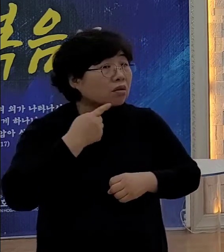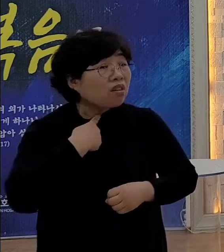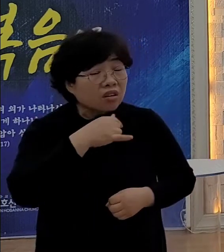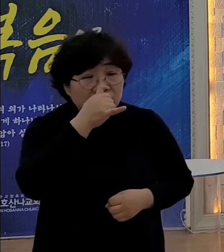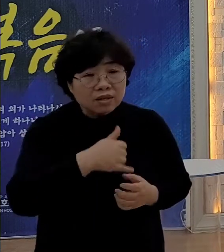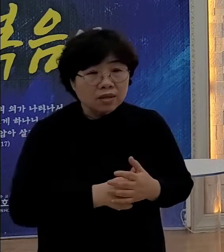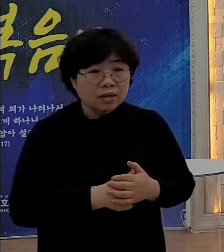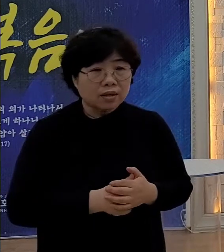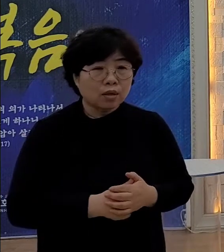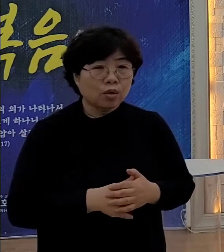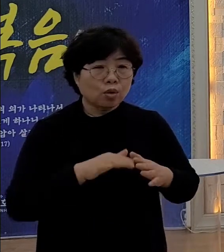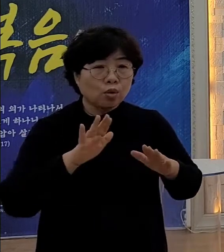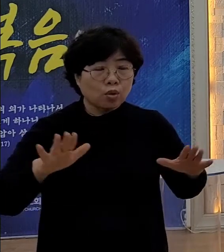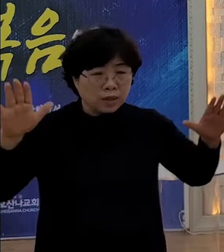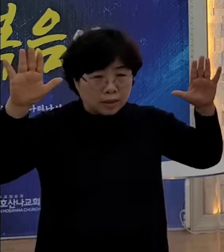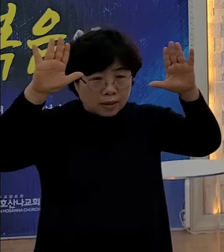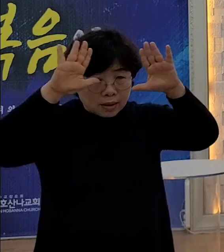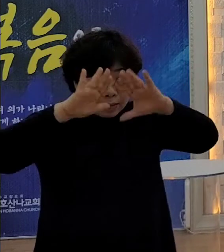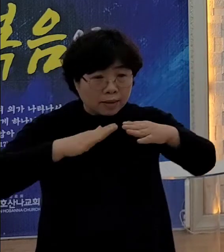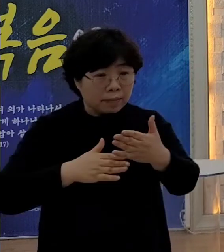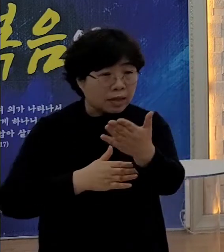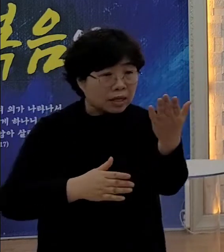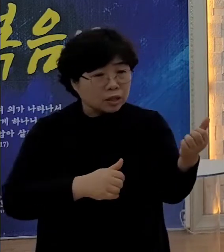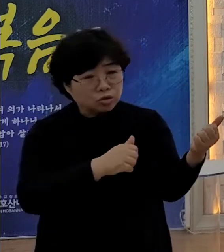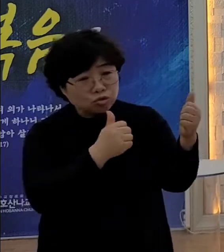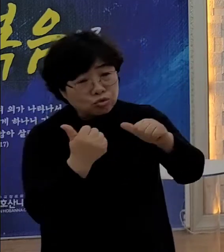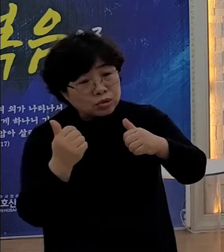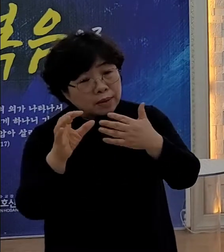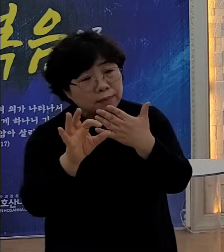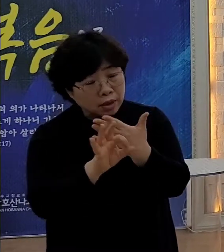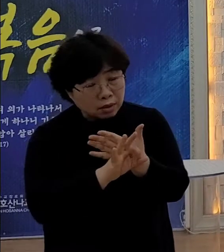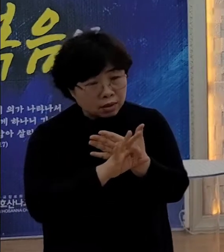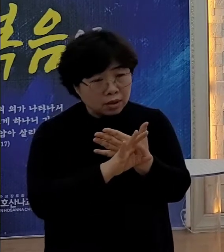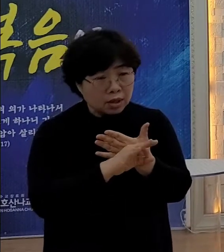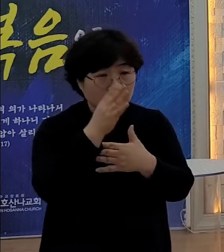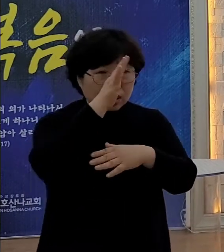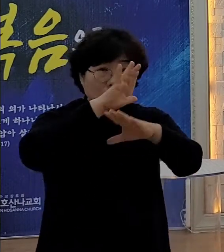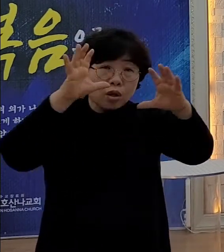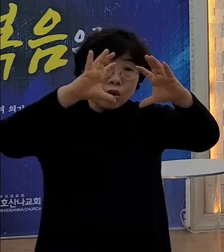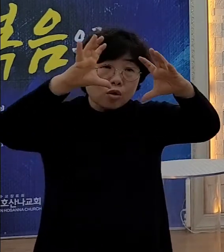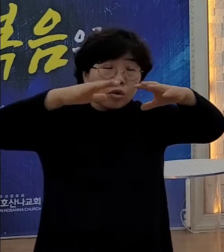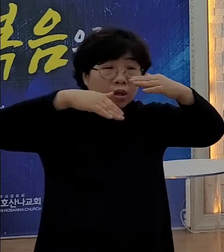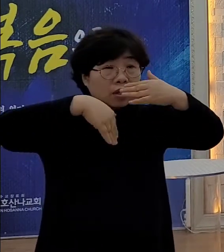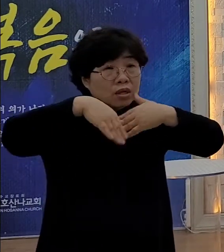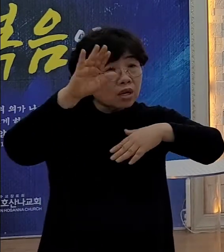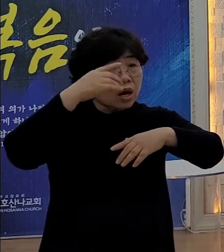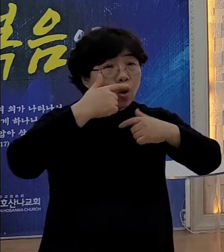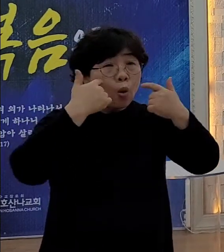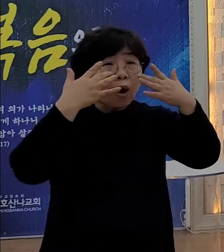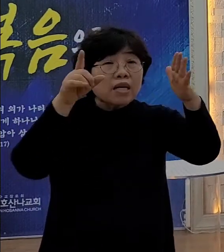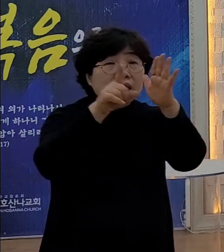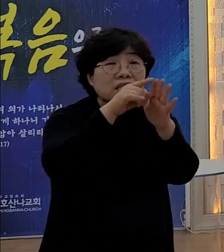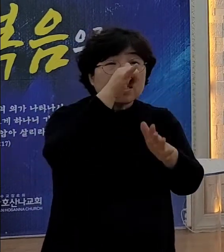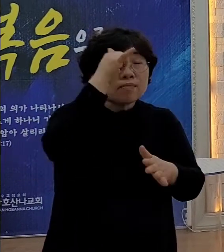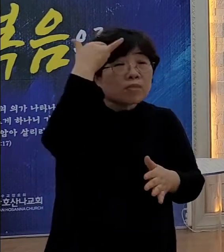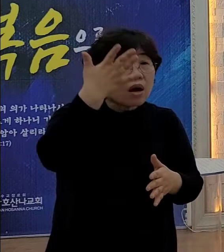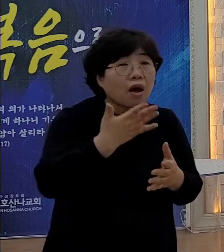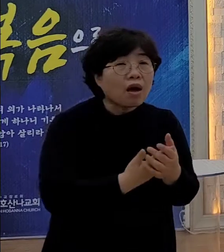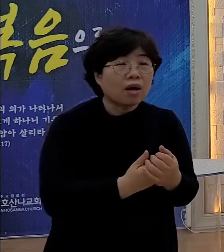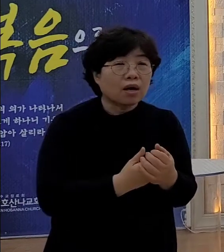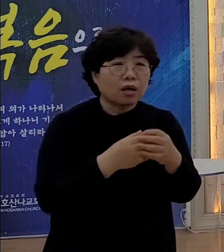당신이 오늘 밤 죽는다면 천국에 갈 확신이 있습니까?